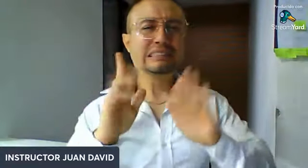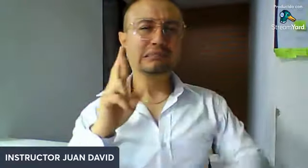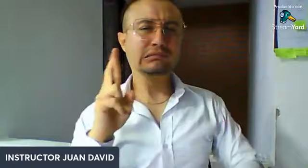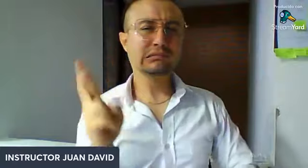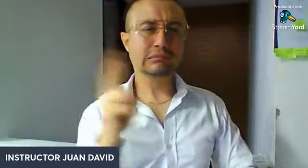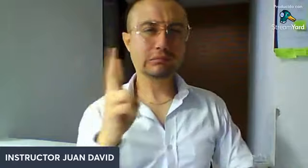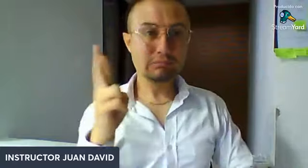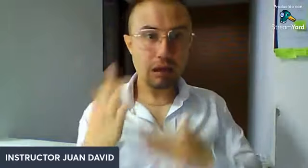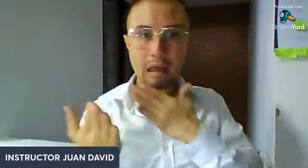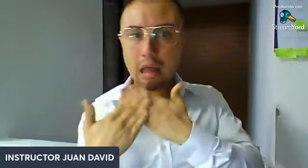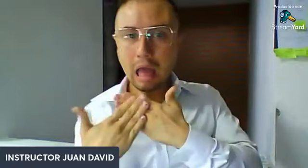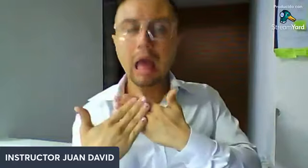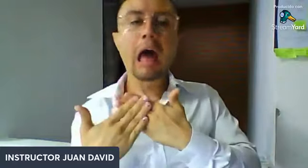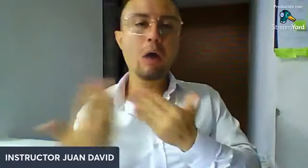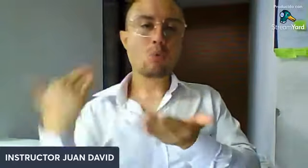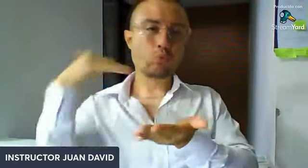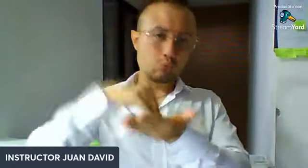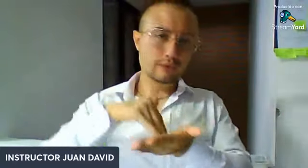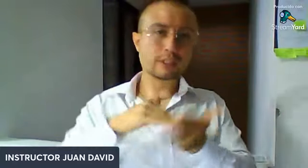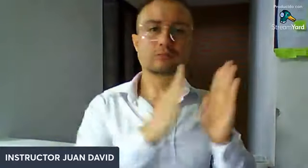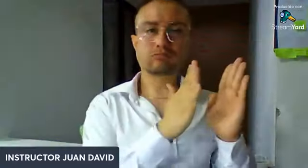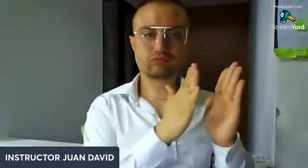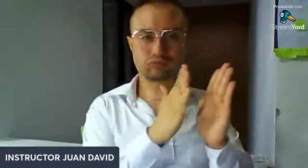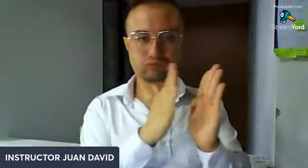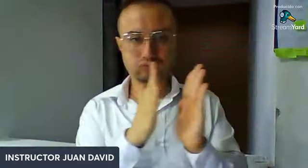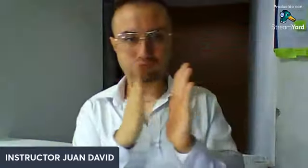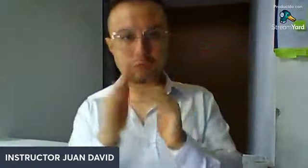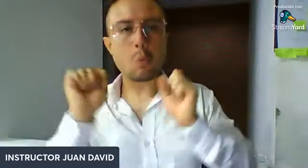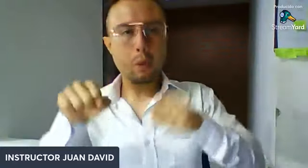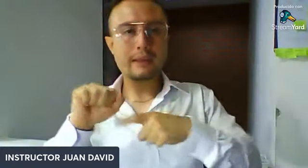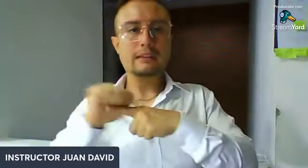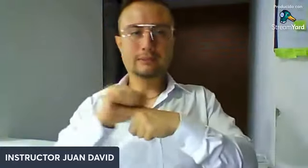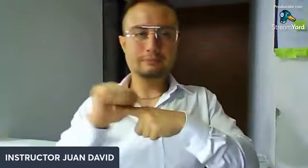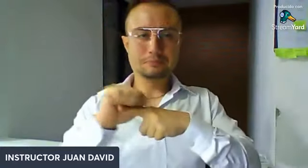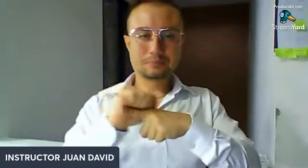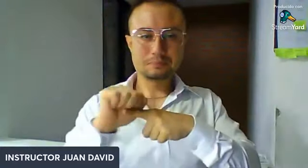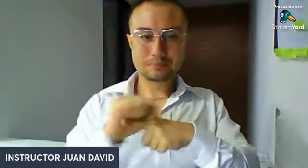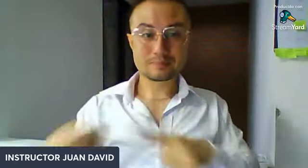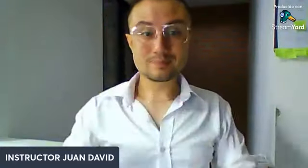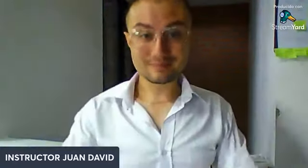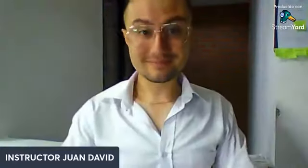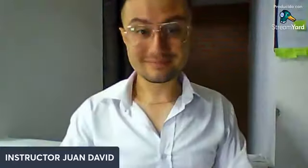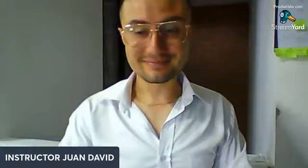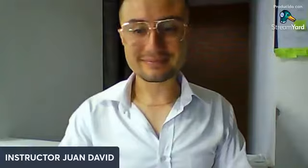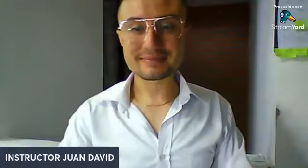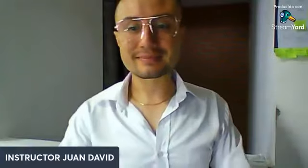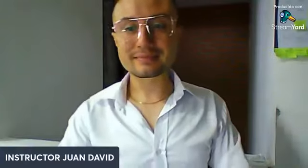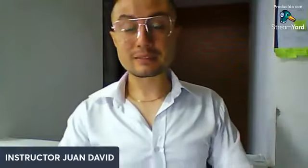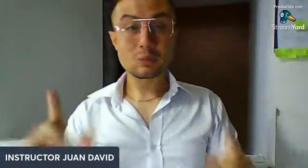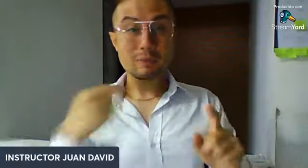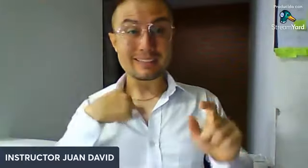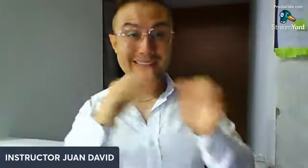poner completo. Luego de eso, ustedes me avisan para repetirlo y poder repasarlo,